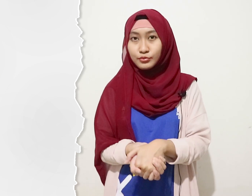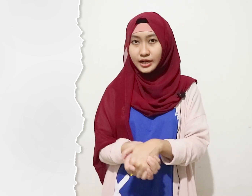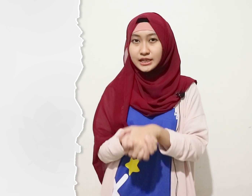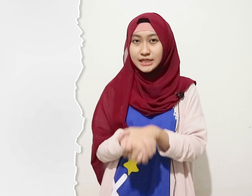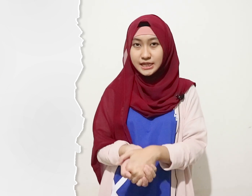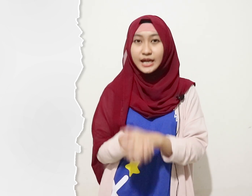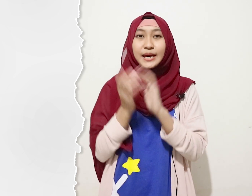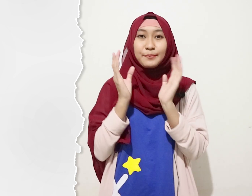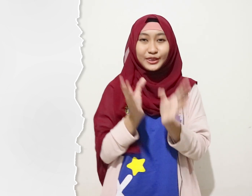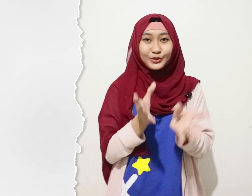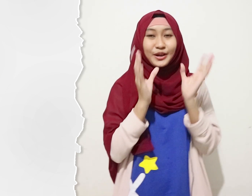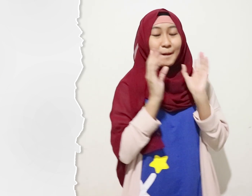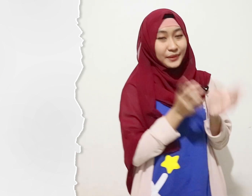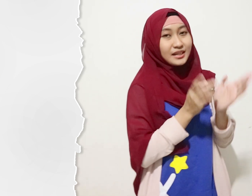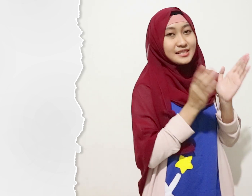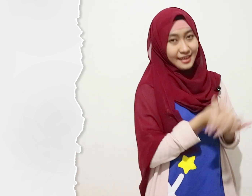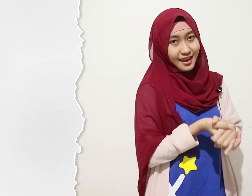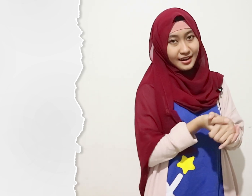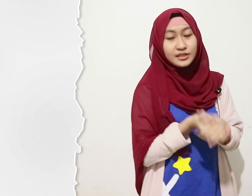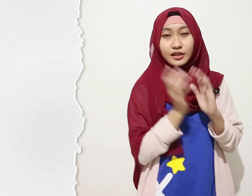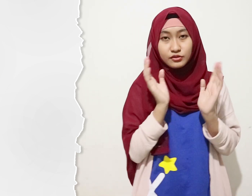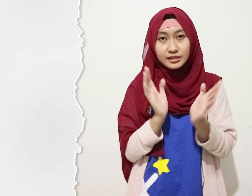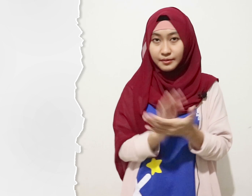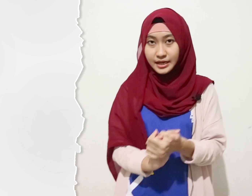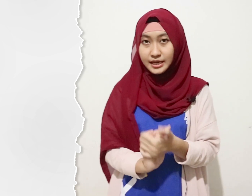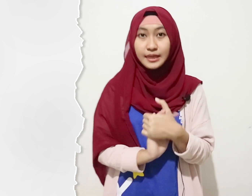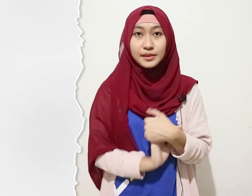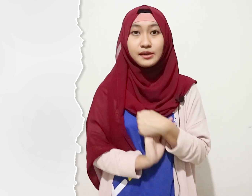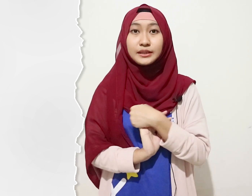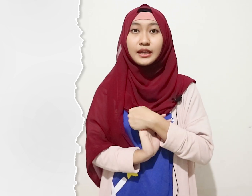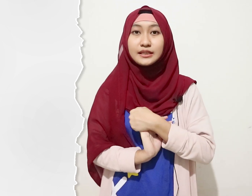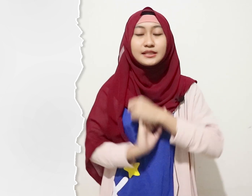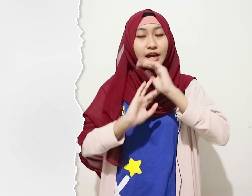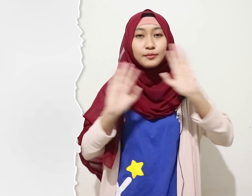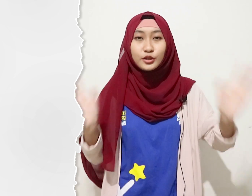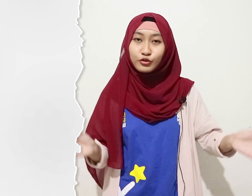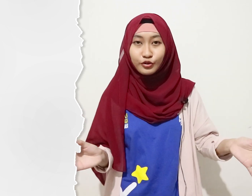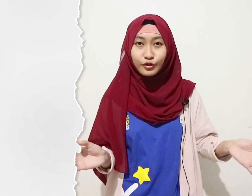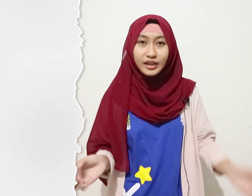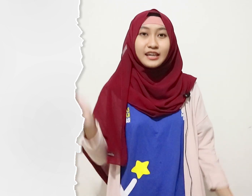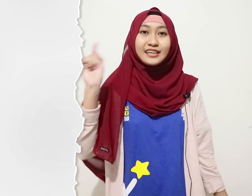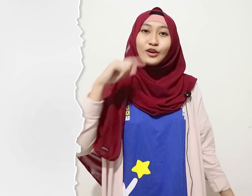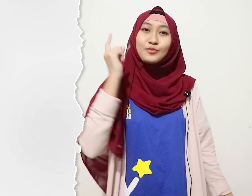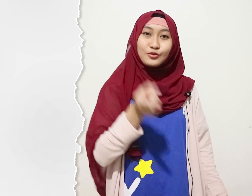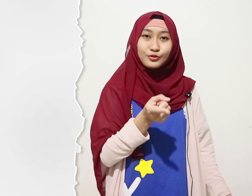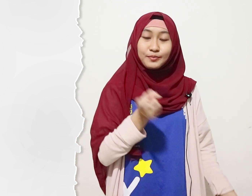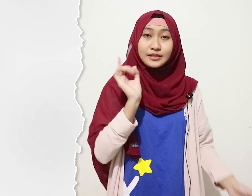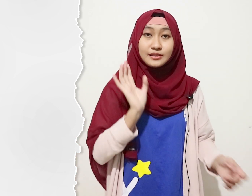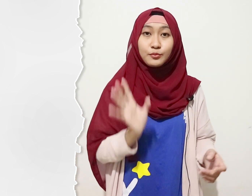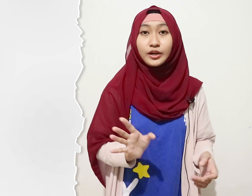campuran ke bentuk persen. Caranya juga sama, tapi sahabat Gen Aci jangan bingung. Kita ubah dulu pecahan campurannya